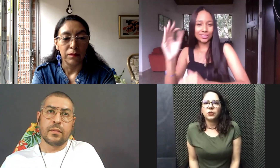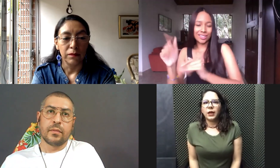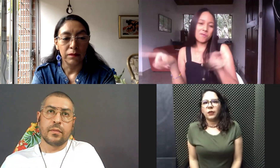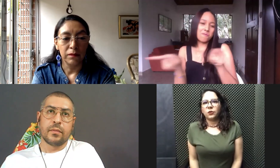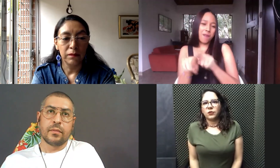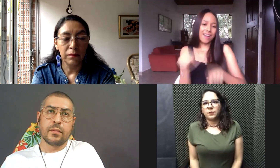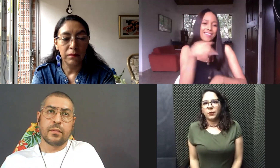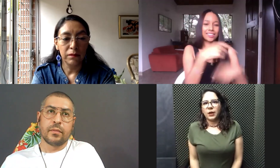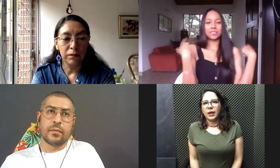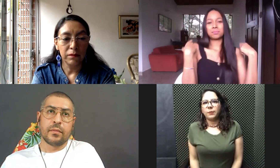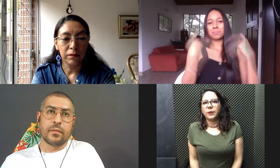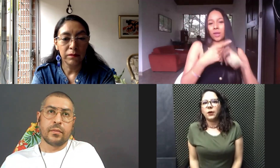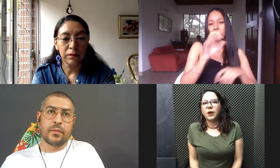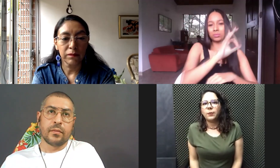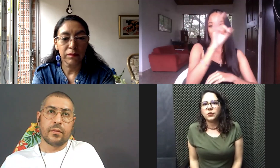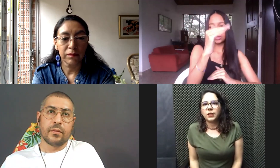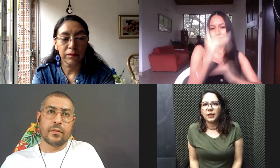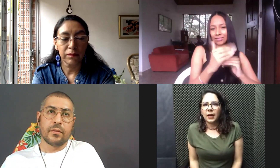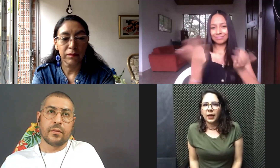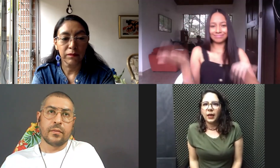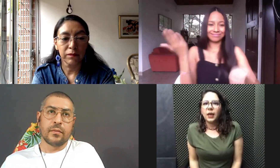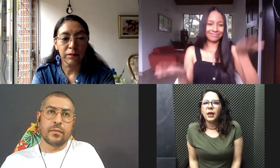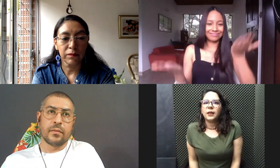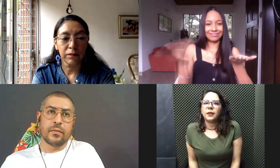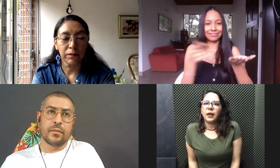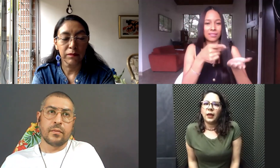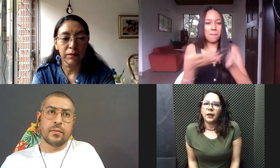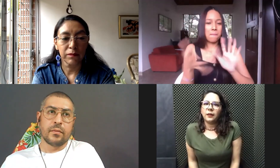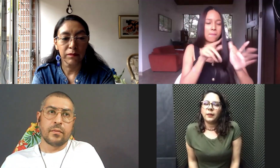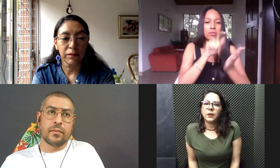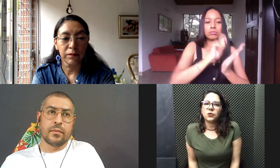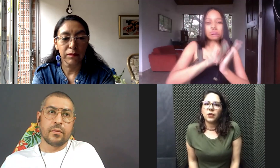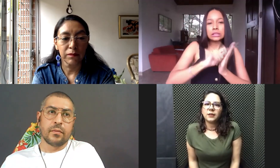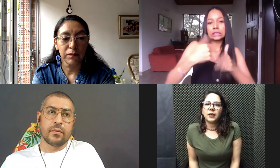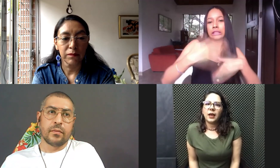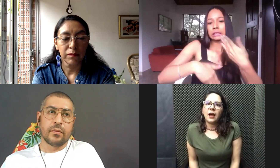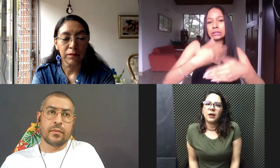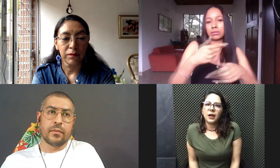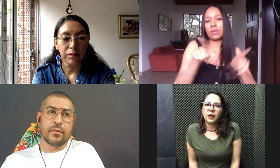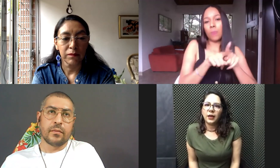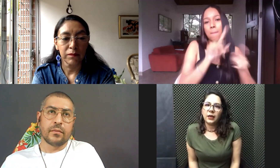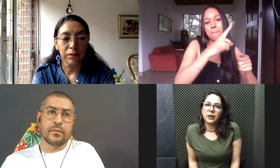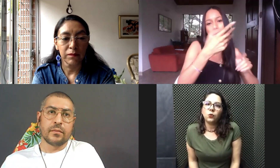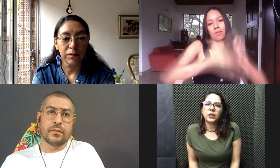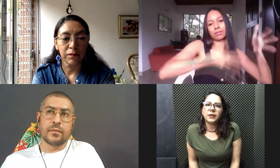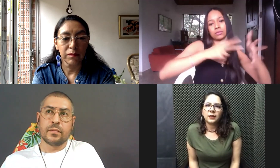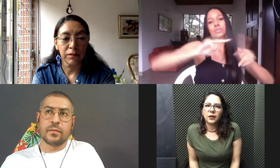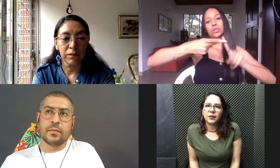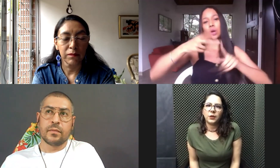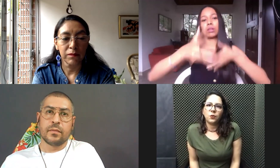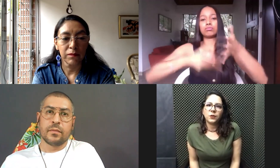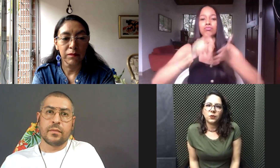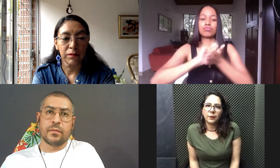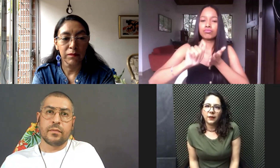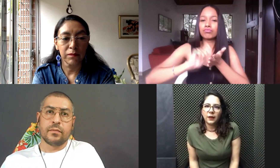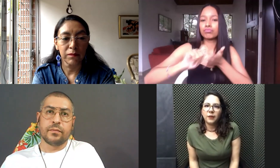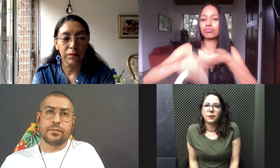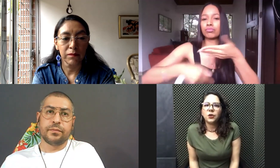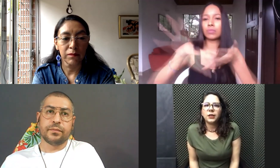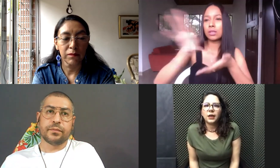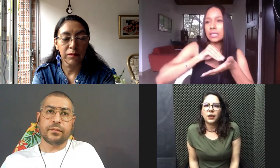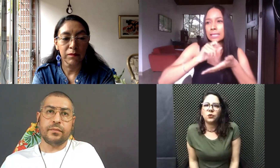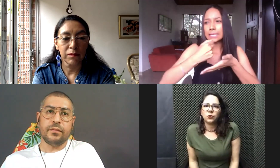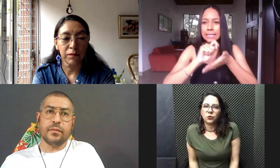Digamos que entonces, por ejemplo, el porcentaje de personas que hablan y utilizan el español, pues obviamente